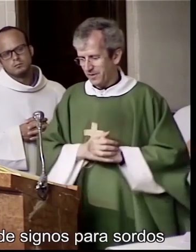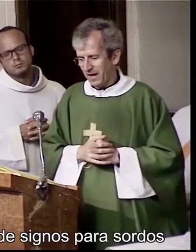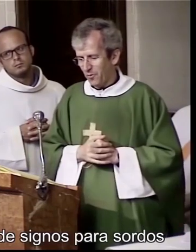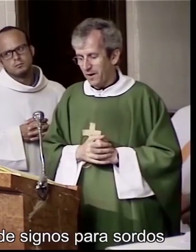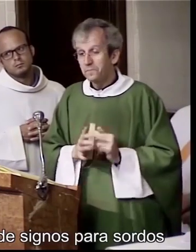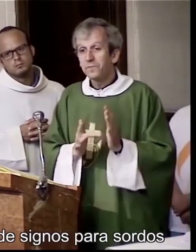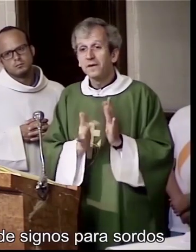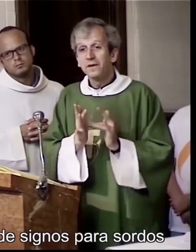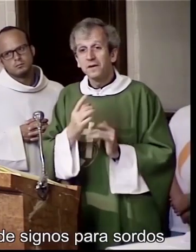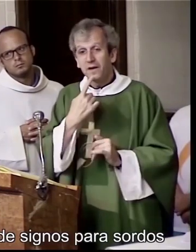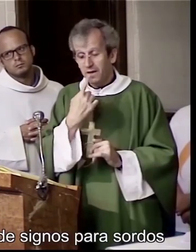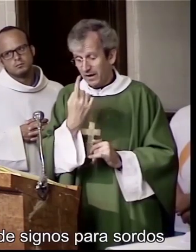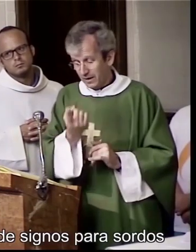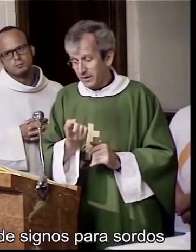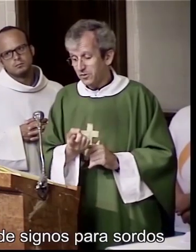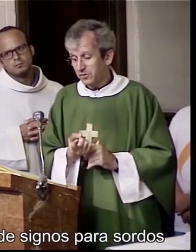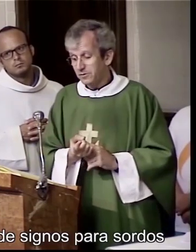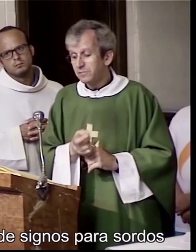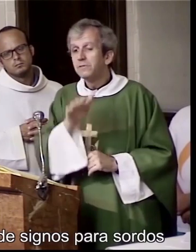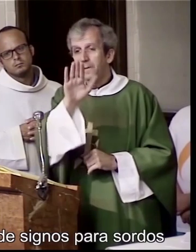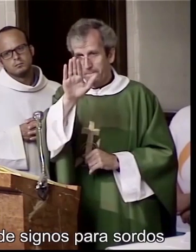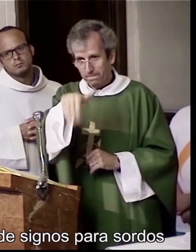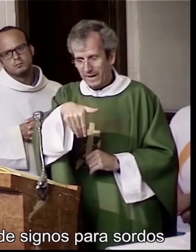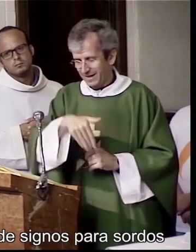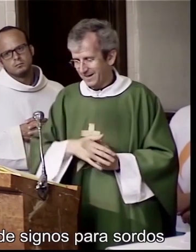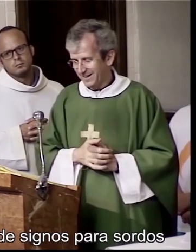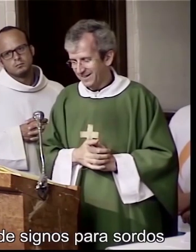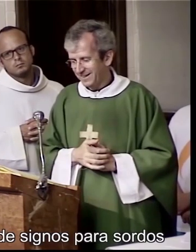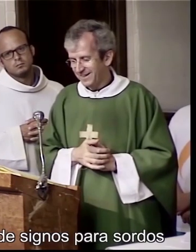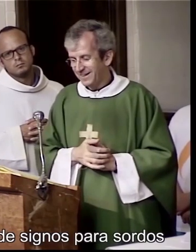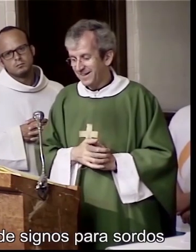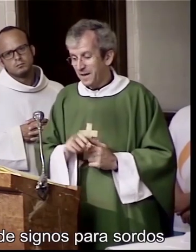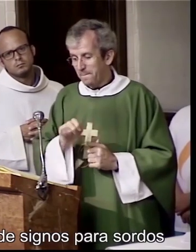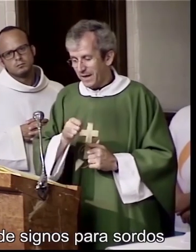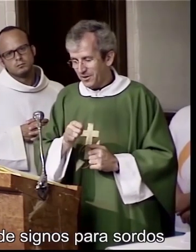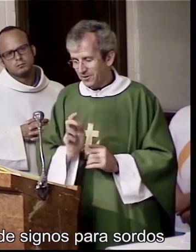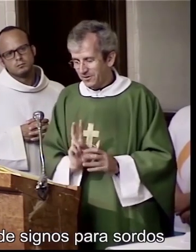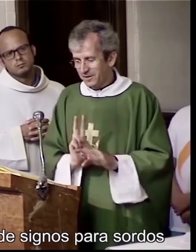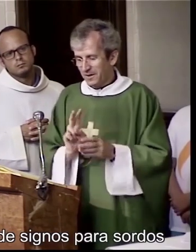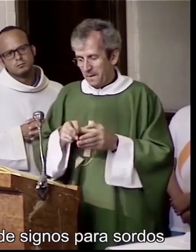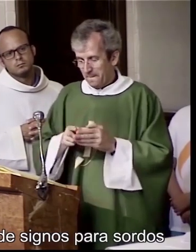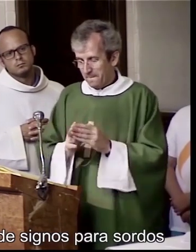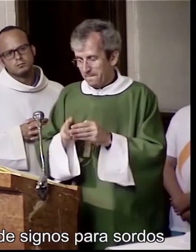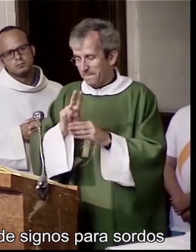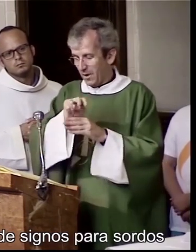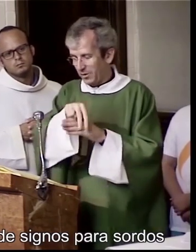agua». Él le dijo: «Ven». Pedro bajó de la